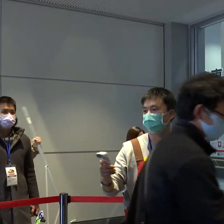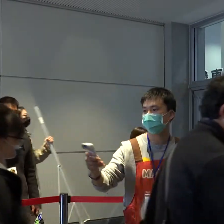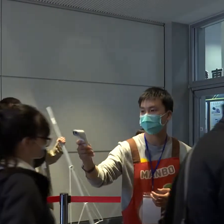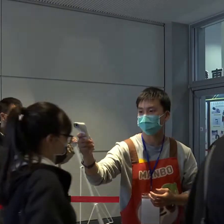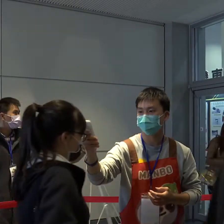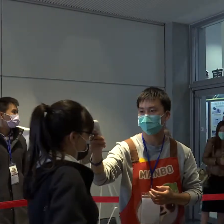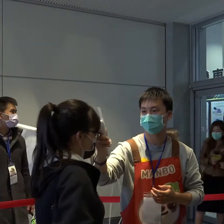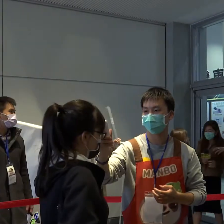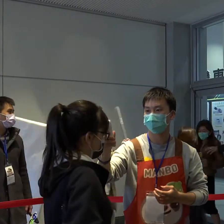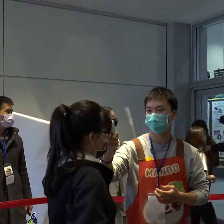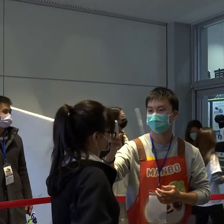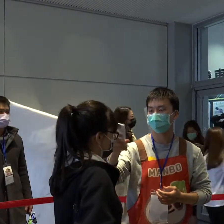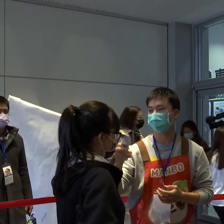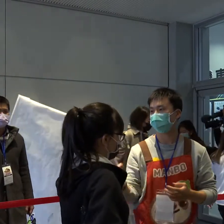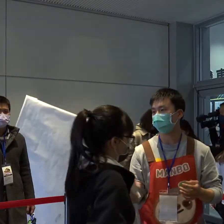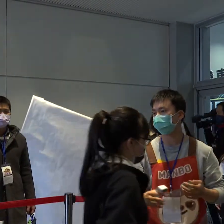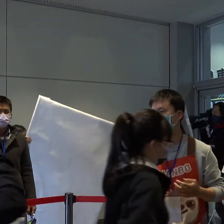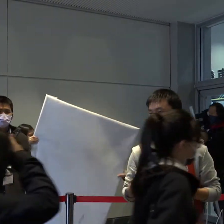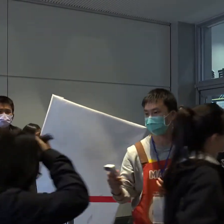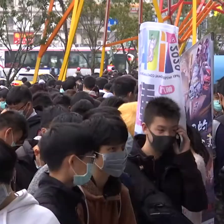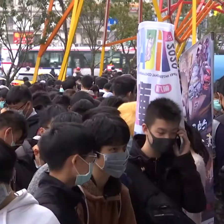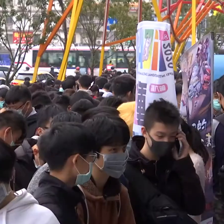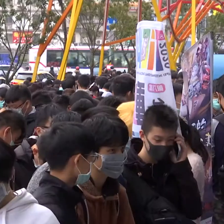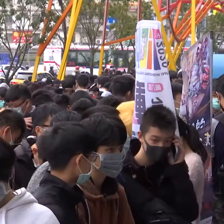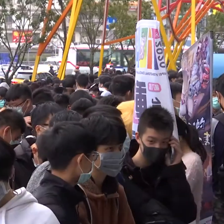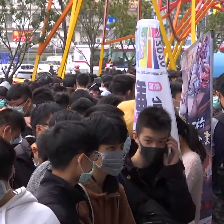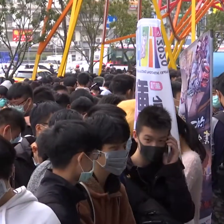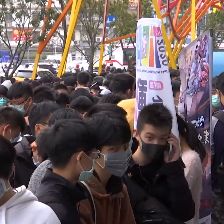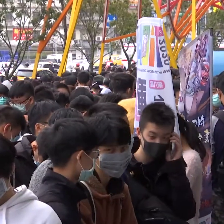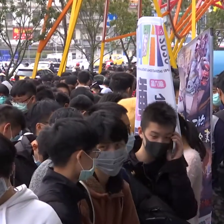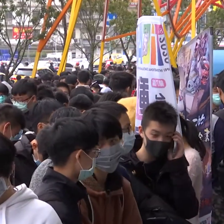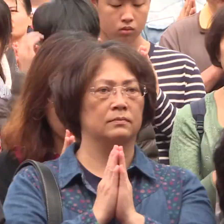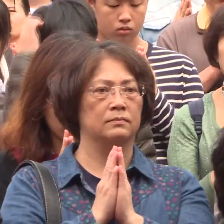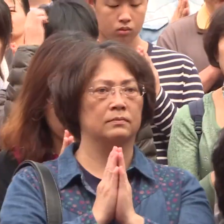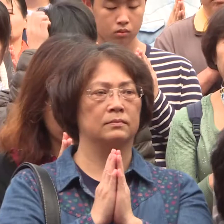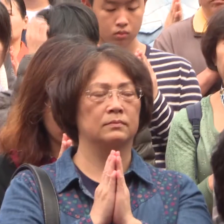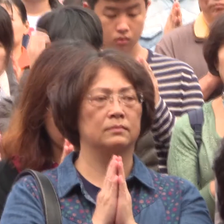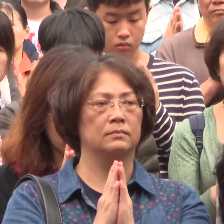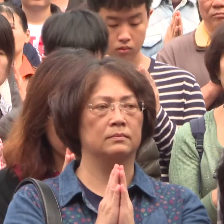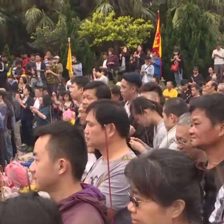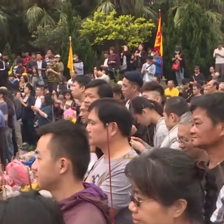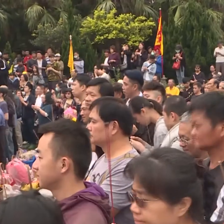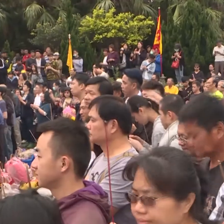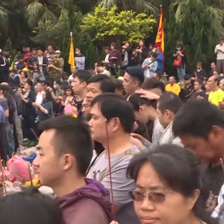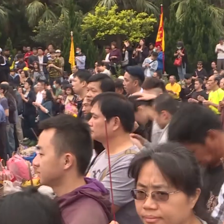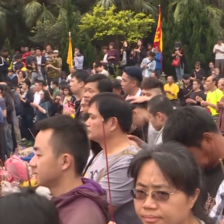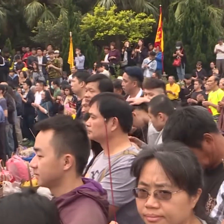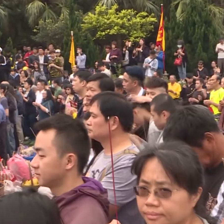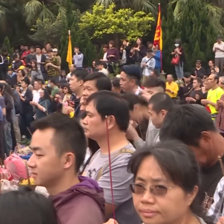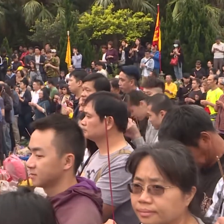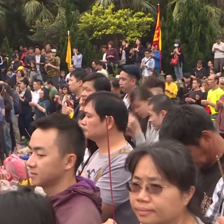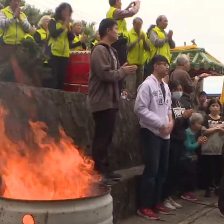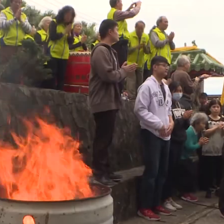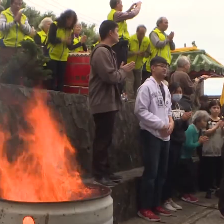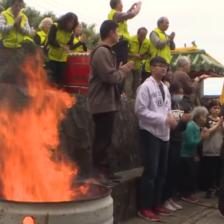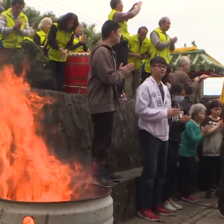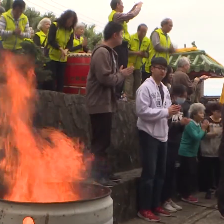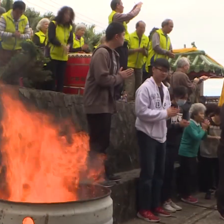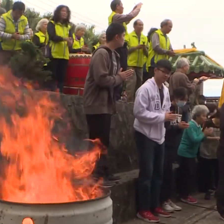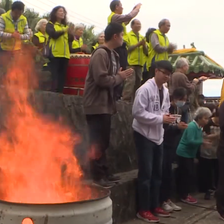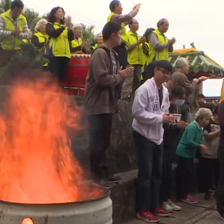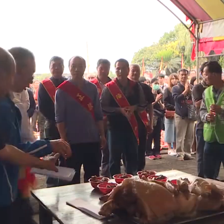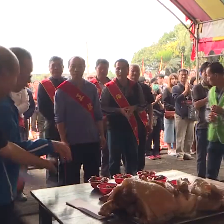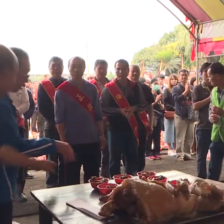界点，但内容不会采取刚性字眼，而是透过柔性劝导协助主办单位分析相关活动是否非办不